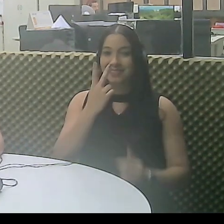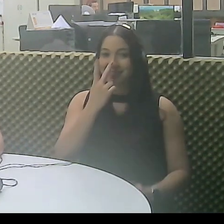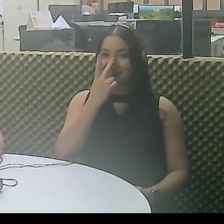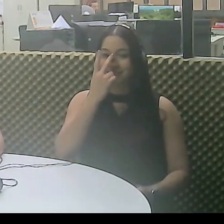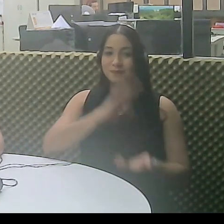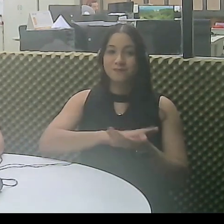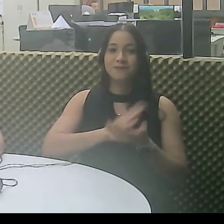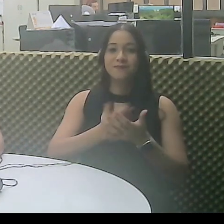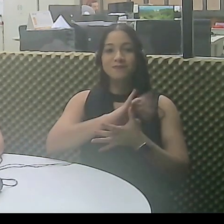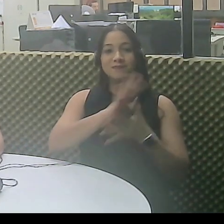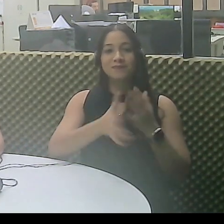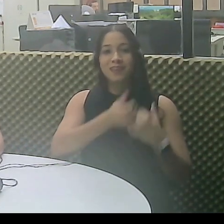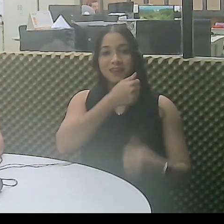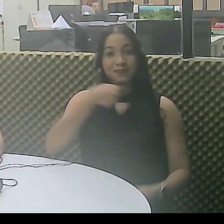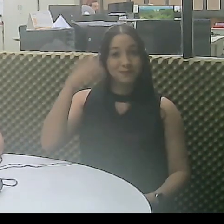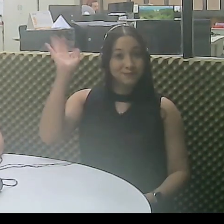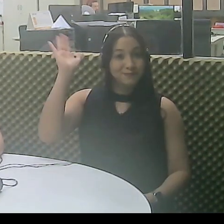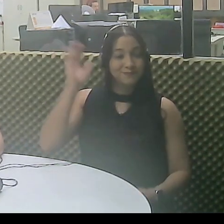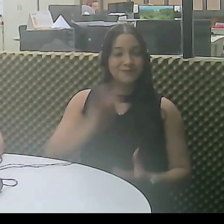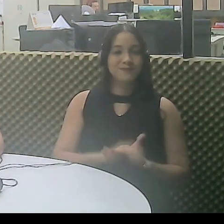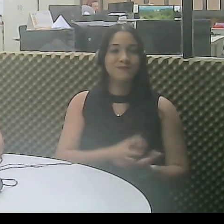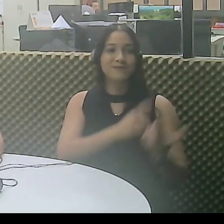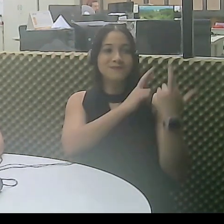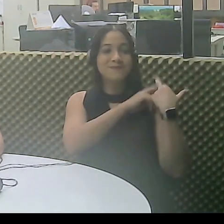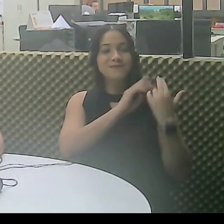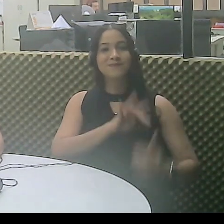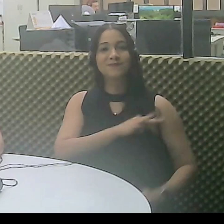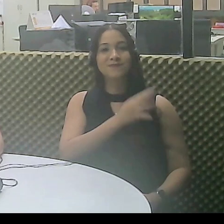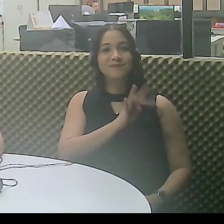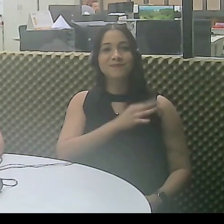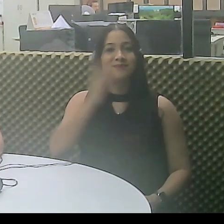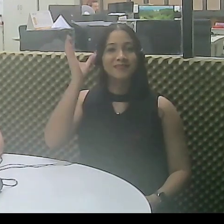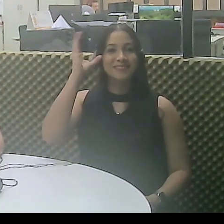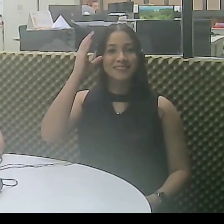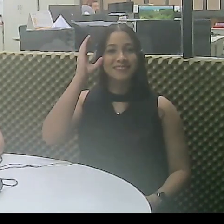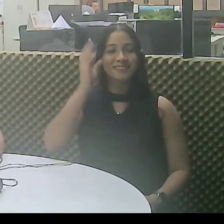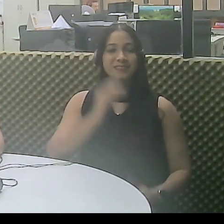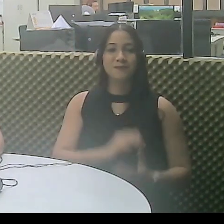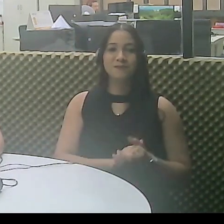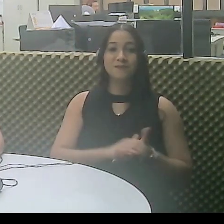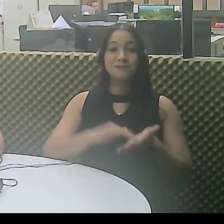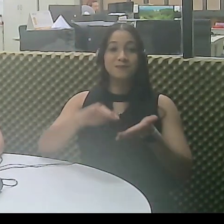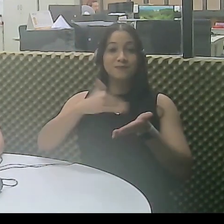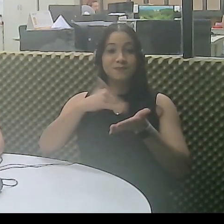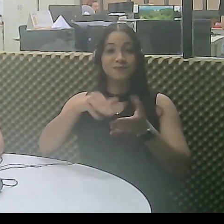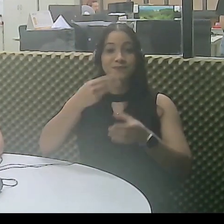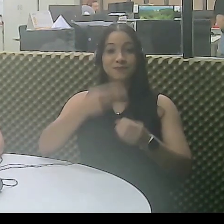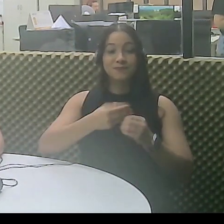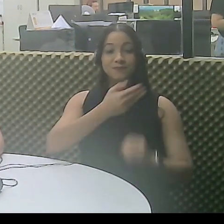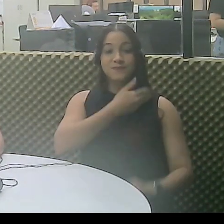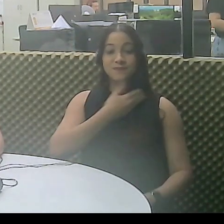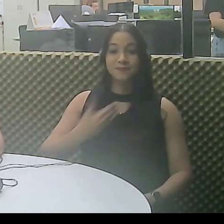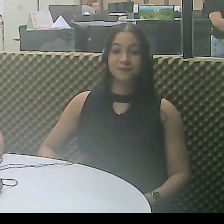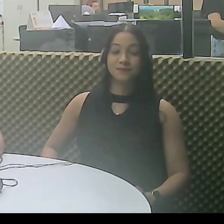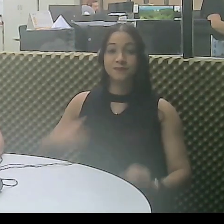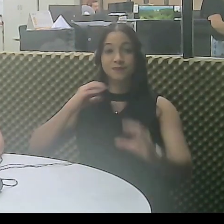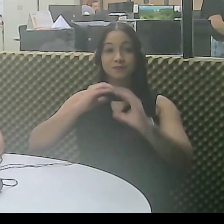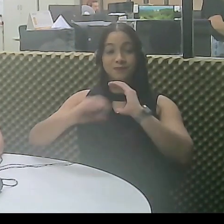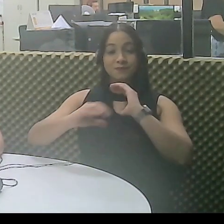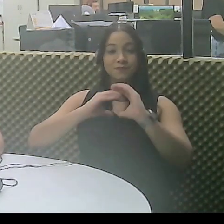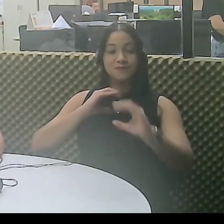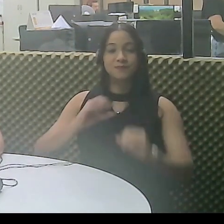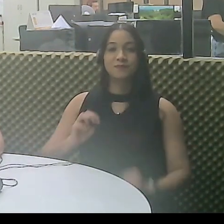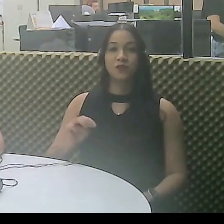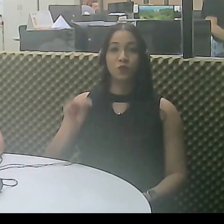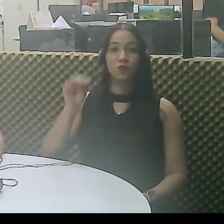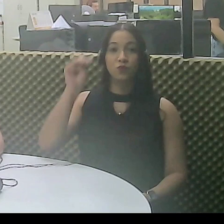janotti tradução em Libras Amanda Valentim responsável técnico Cristiano Silva secretário municipal de